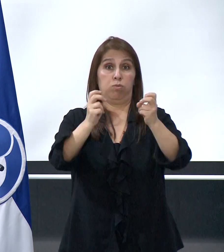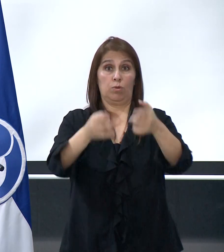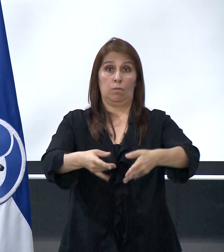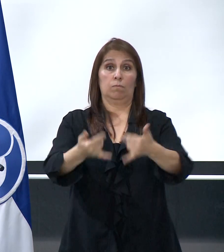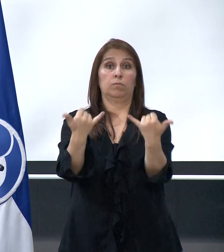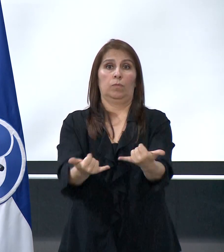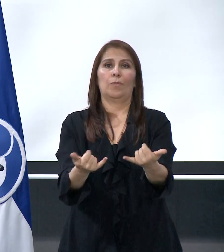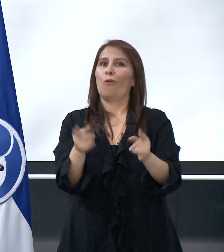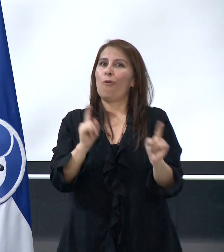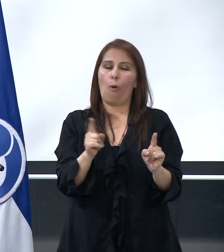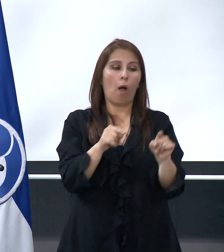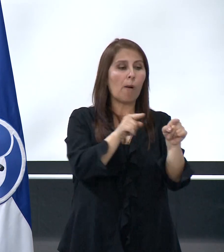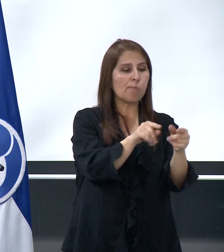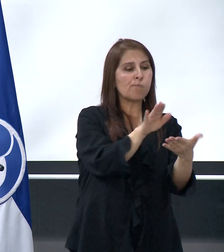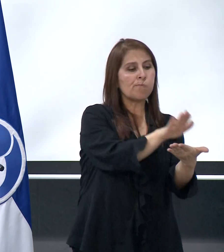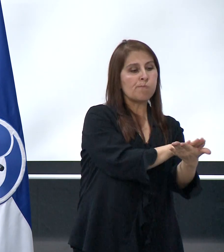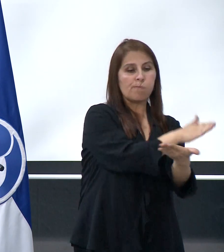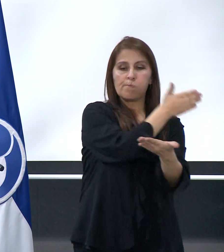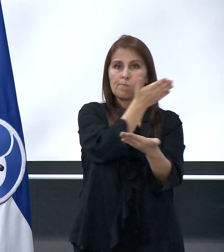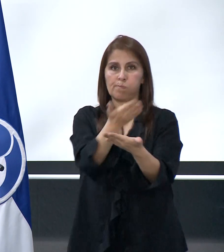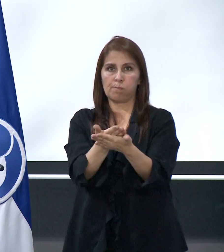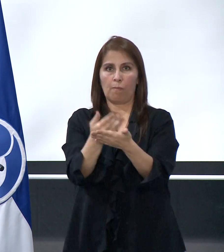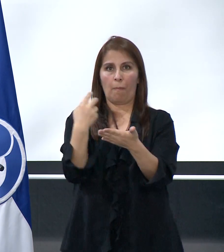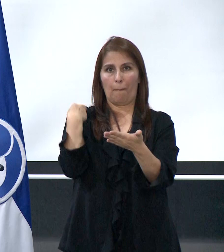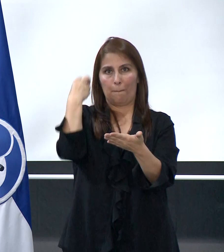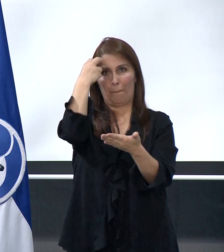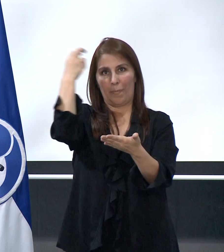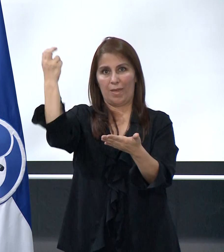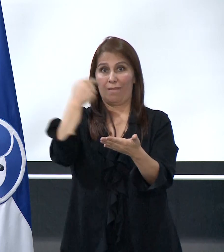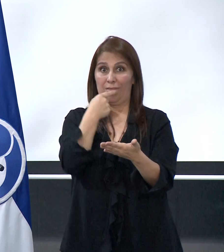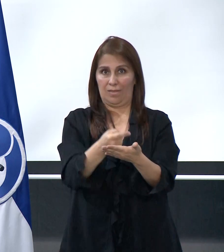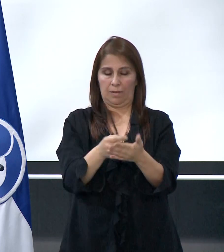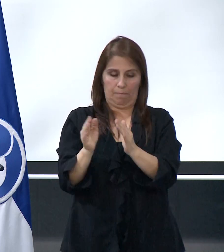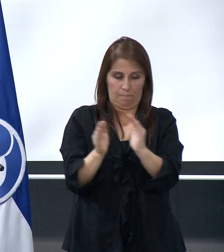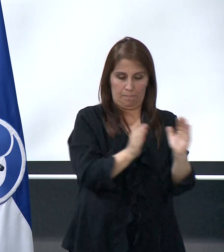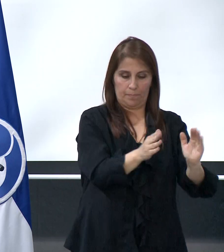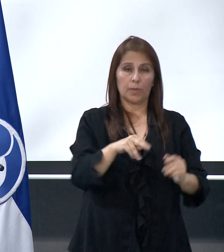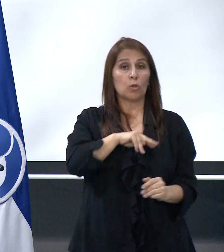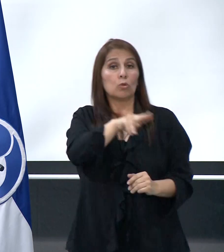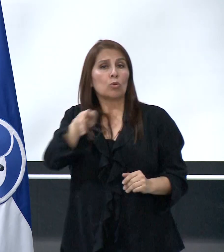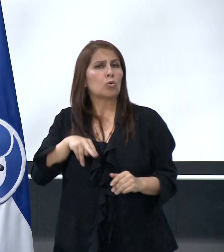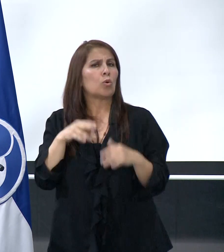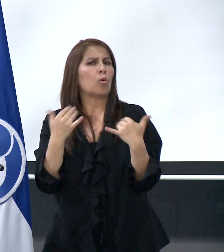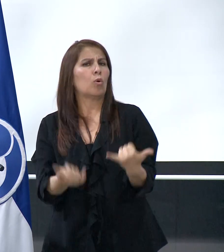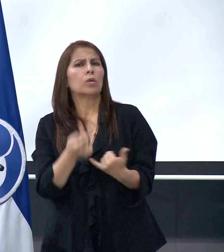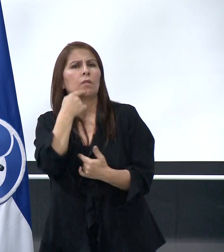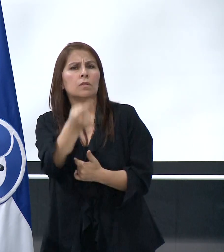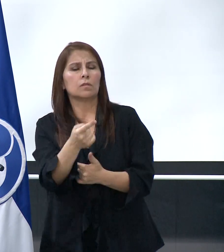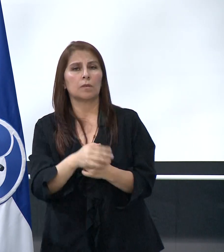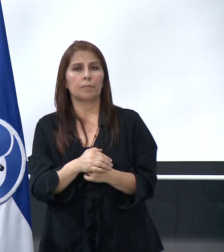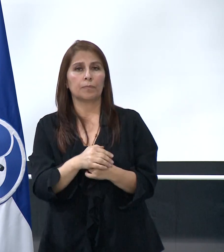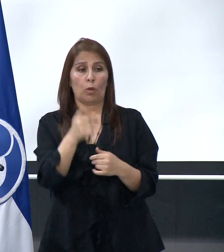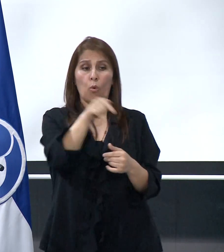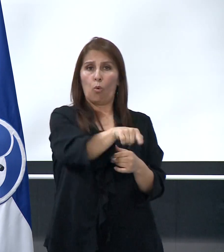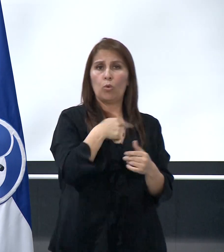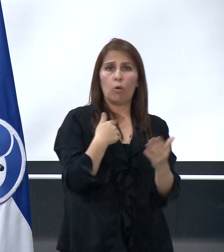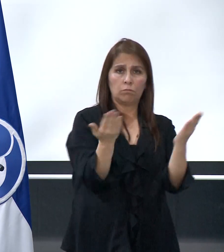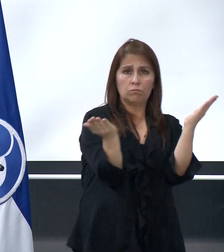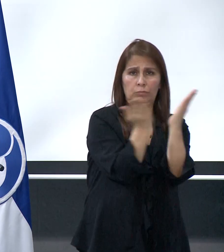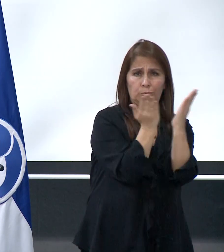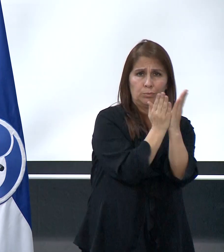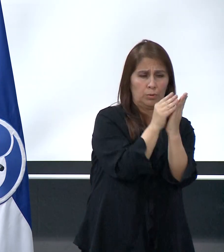traducirlos hasta y piaget nosotros diríamos hoy basta solamente con estudiarlos